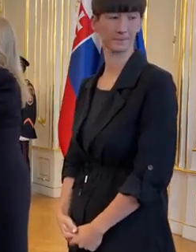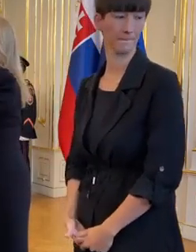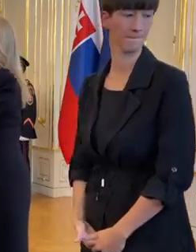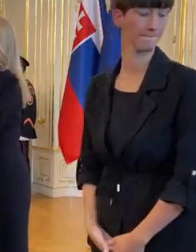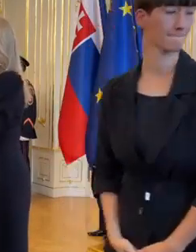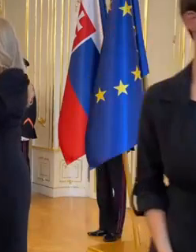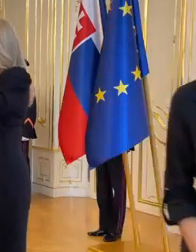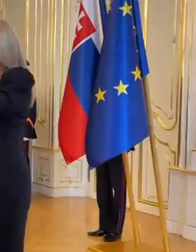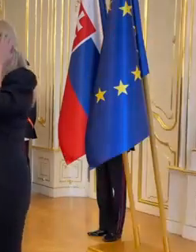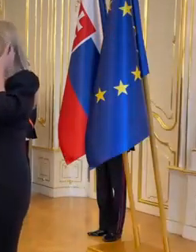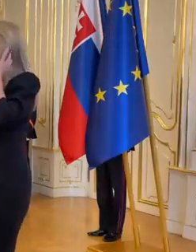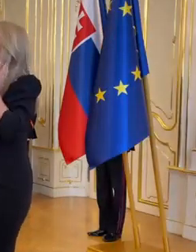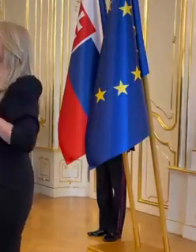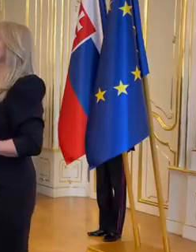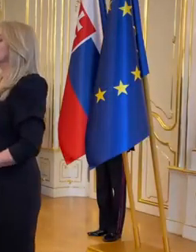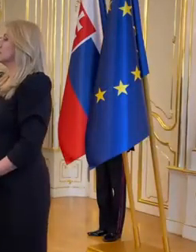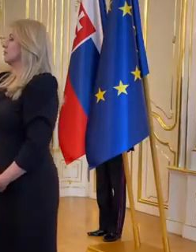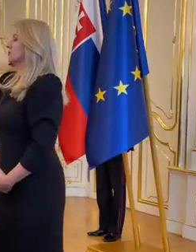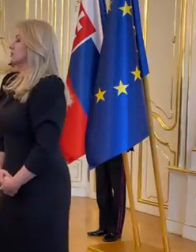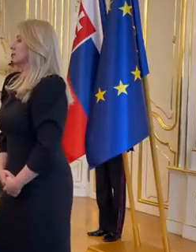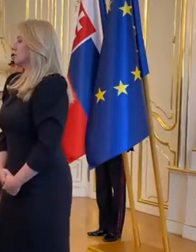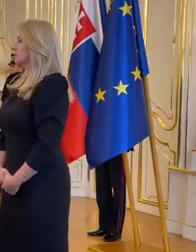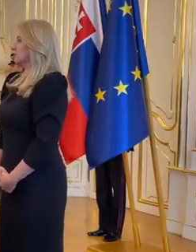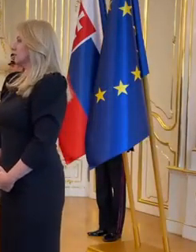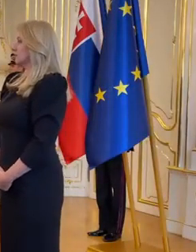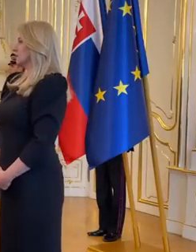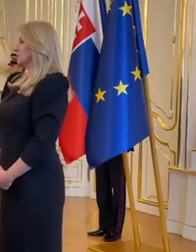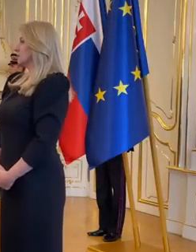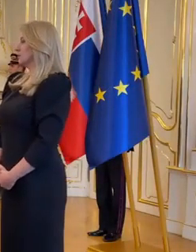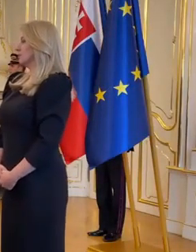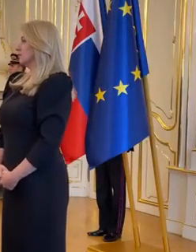pani prezidentka, vážený prítomný, ústavný akt je týmto